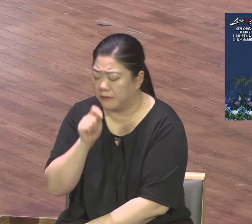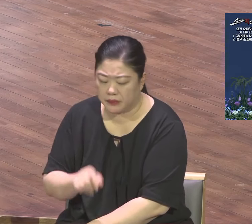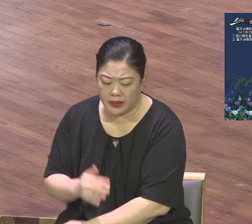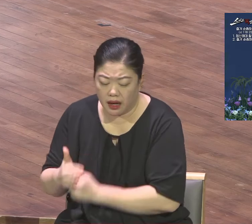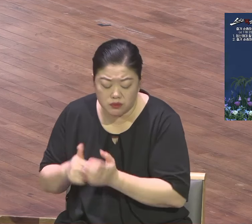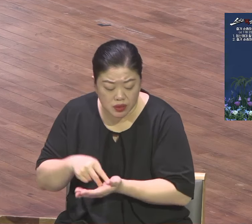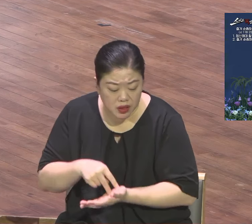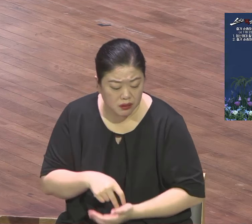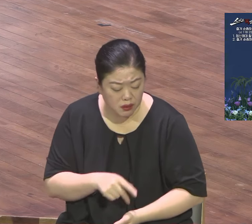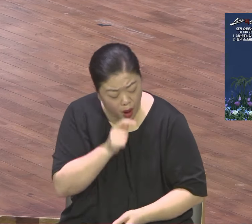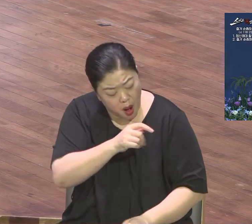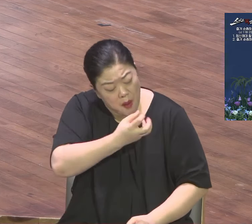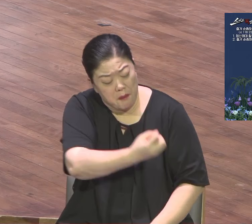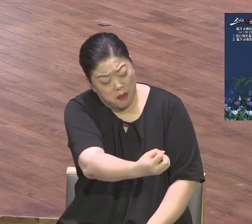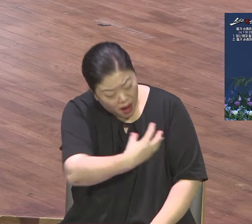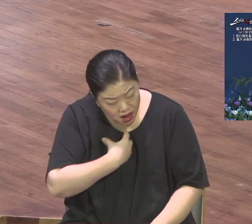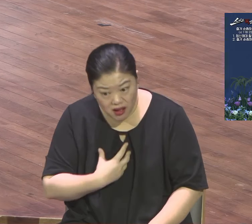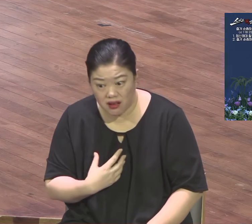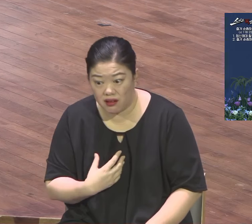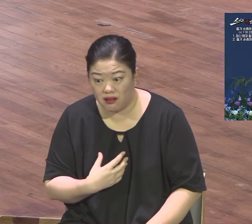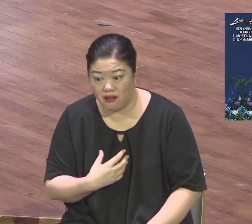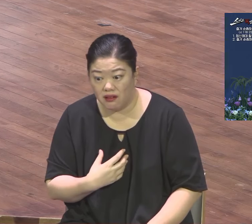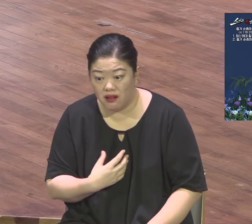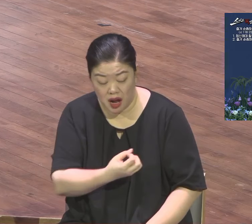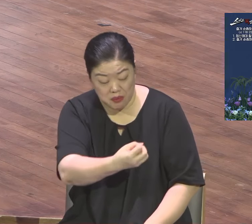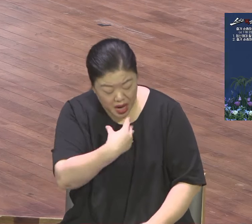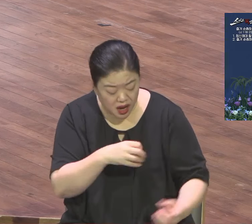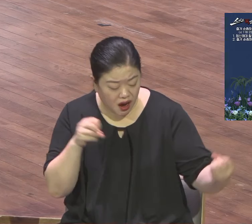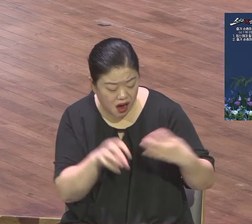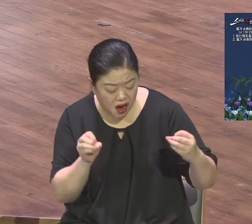않으시면 이제 그 문제를 드러내세요.